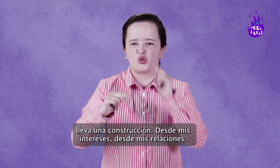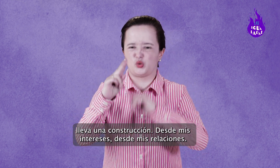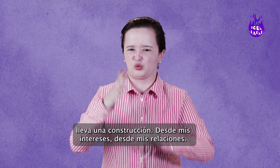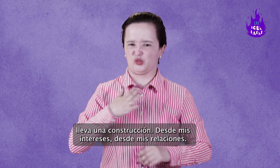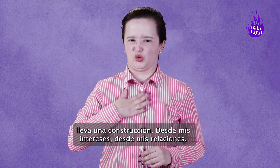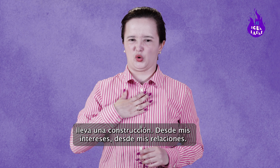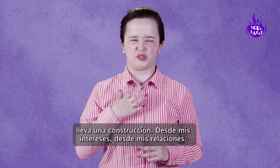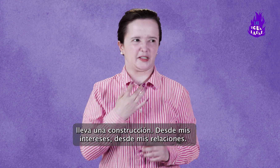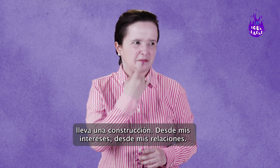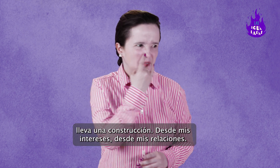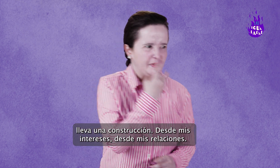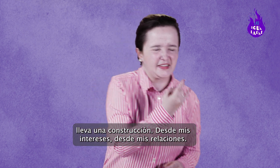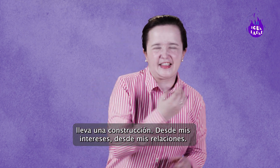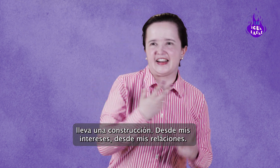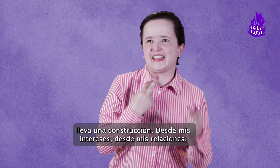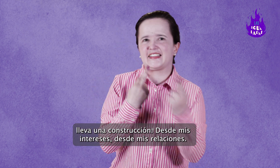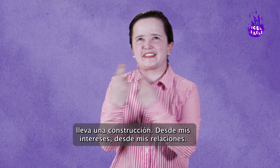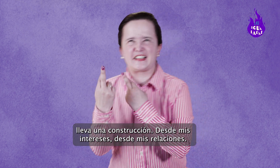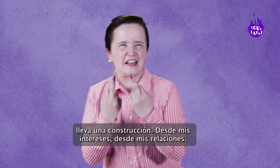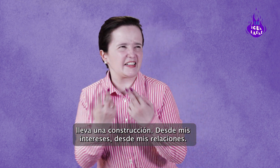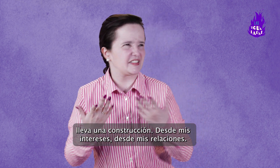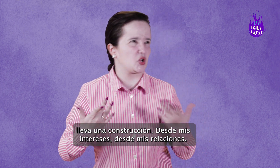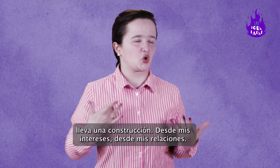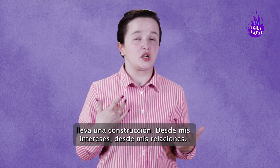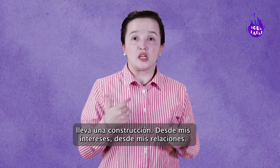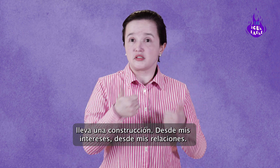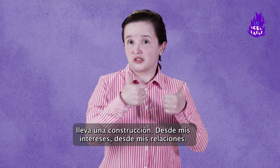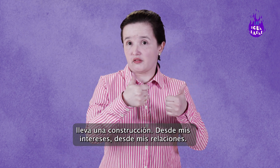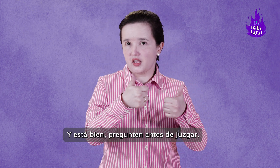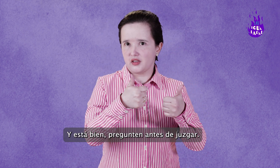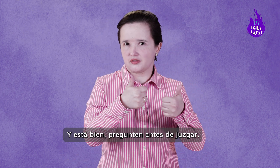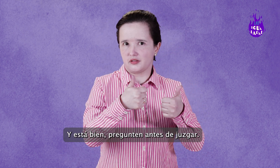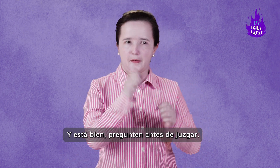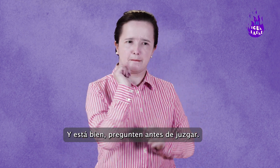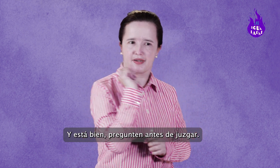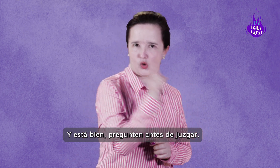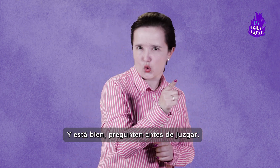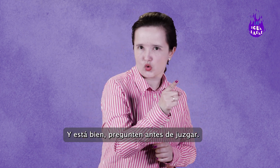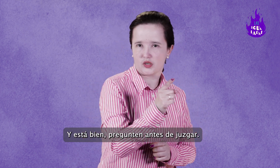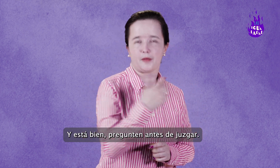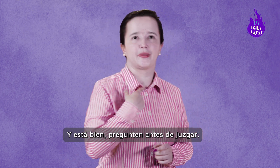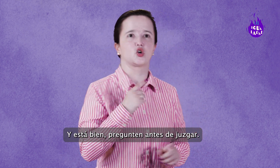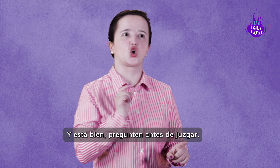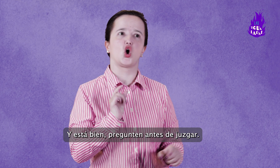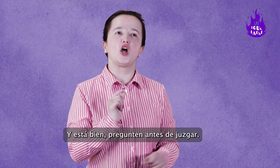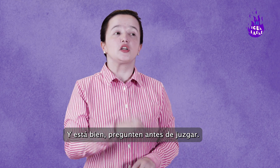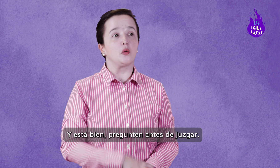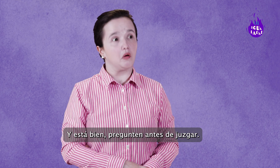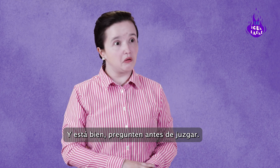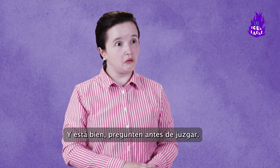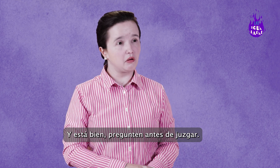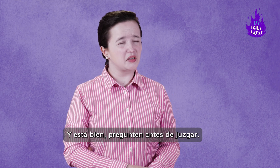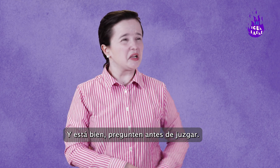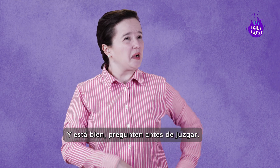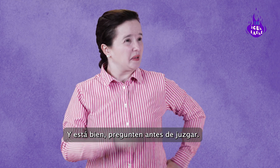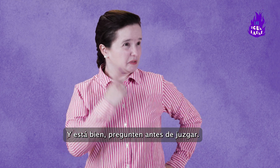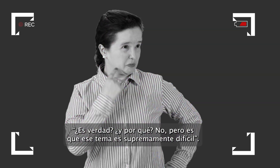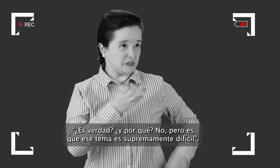una construcción. Desde mis intereses, desde mis relaciones. Y está bien. Pregunten antes de juzgar. Es que,